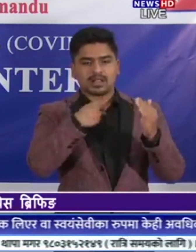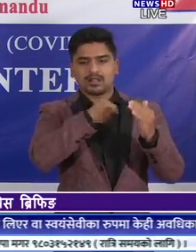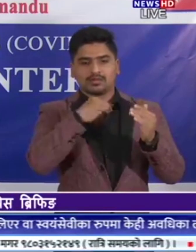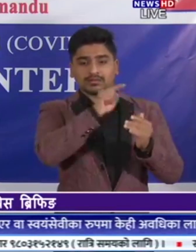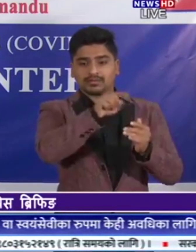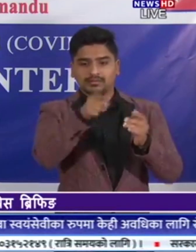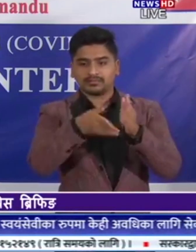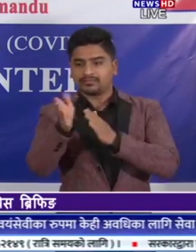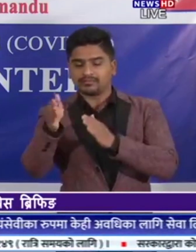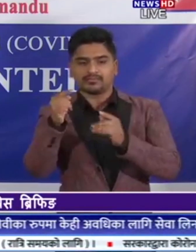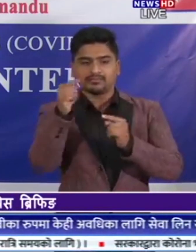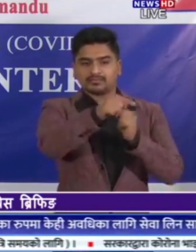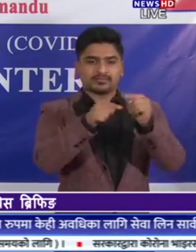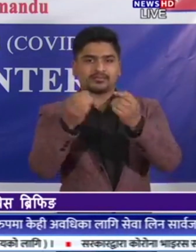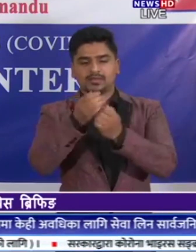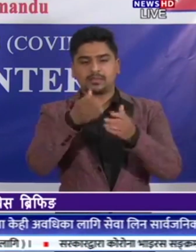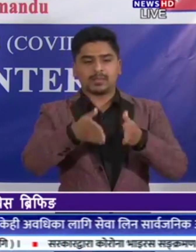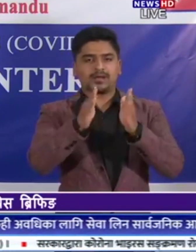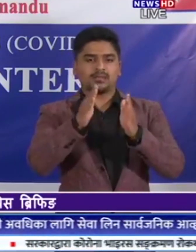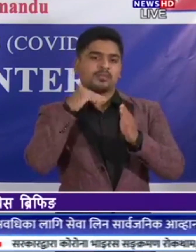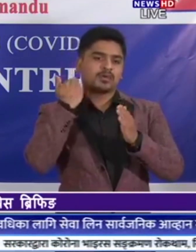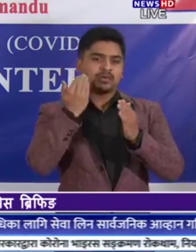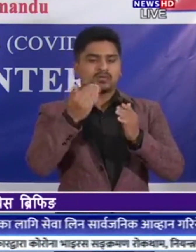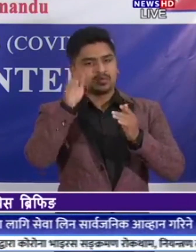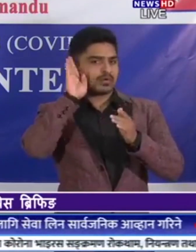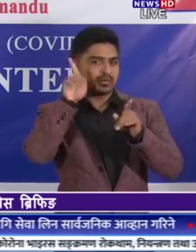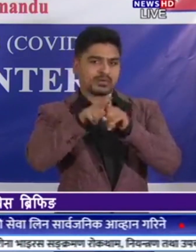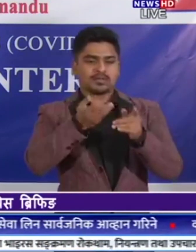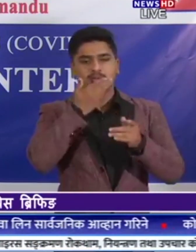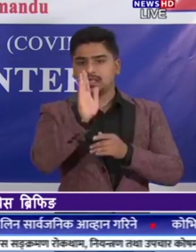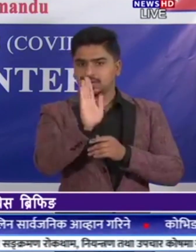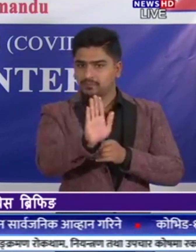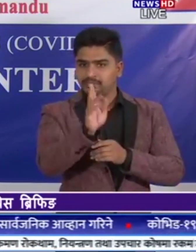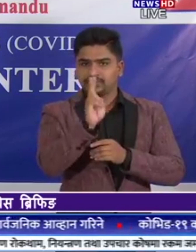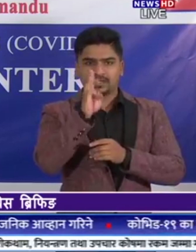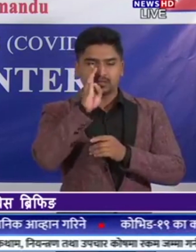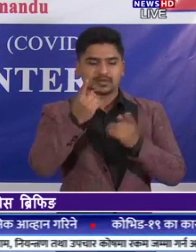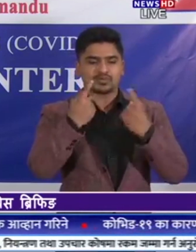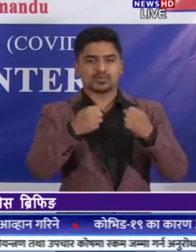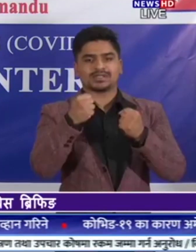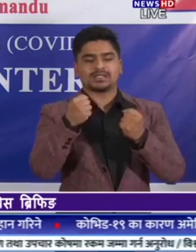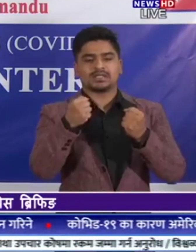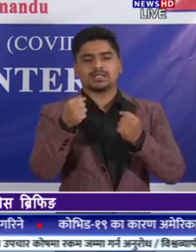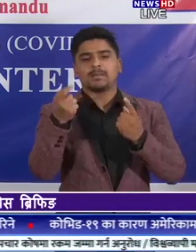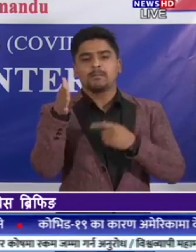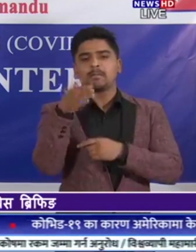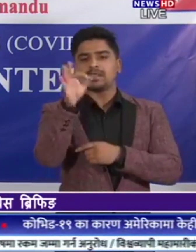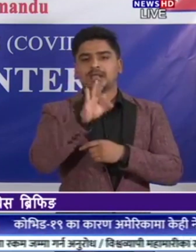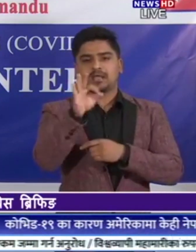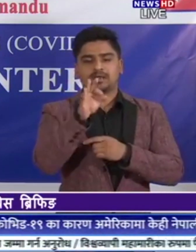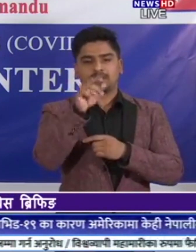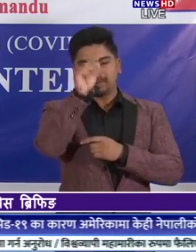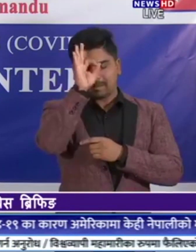गएको, बाटो में मिर्थी बाएका चिटकुट खबर अरू पनी आमिले पडेका चाहूं, तेसमा यो स्वास्थे तथा जनसंख्या मंत्रा लाएको